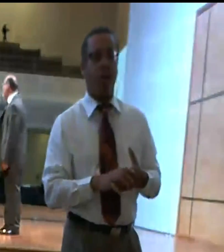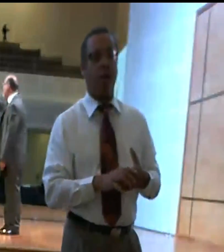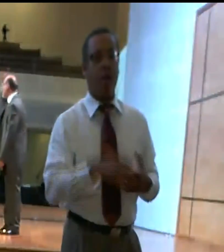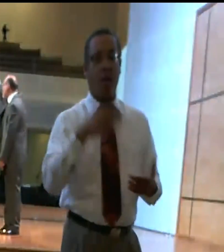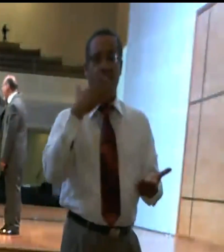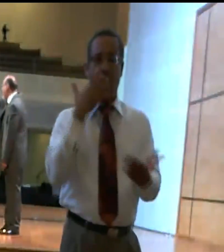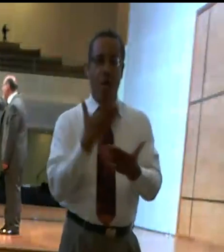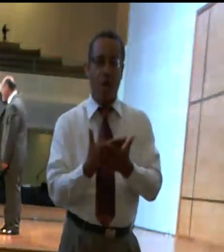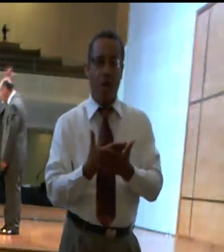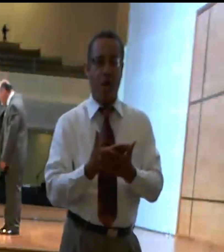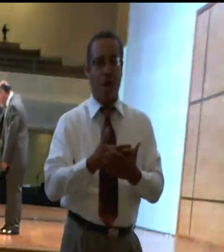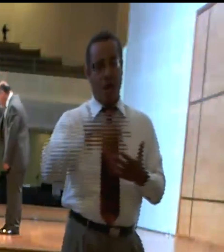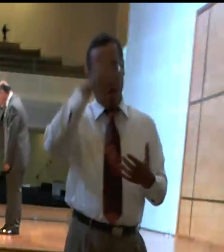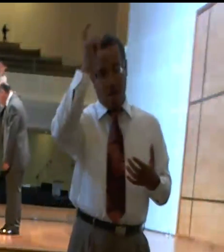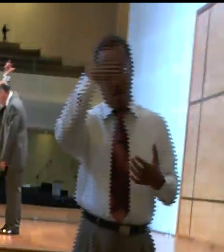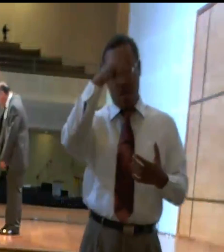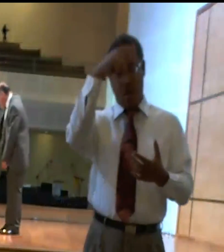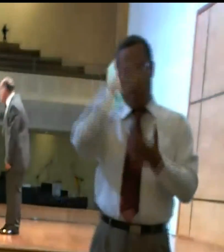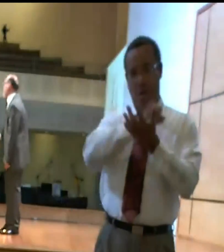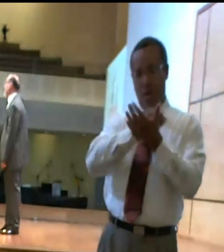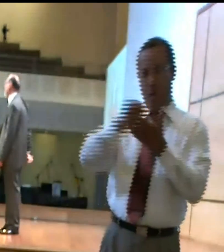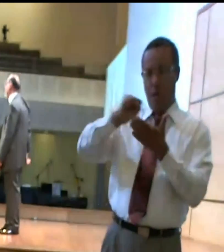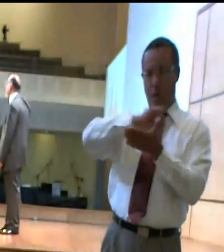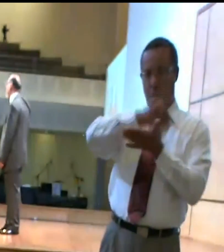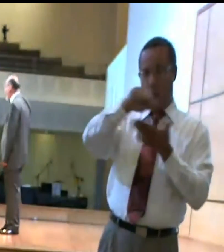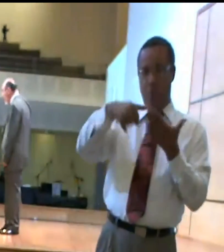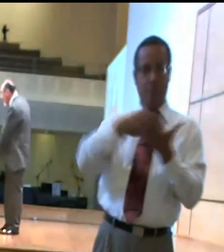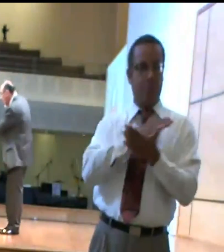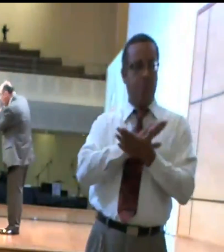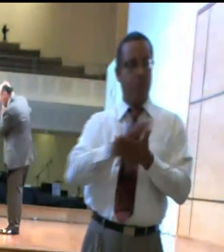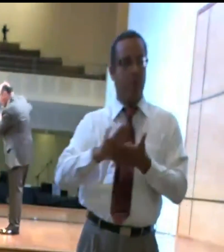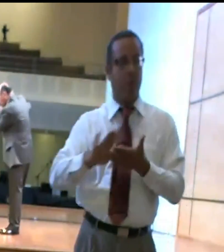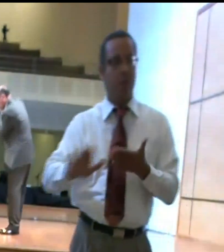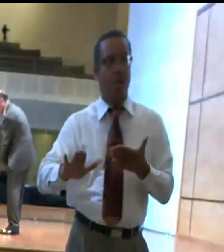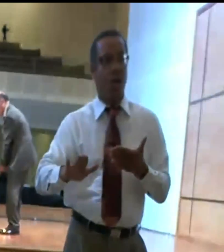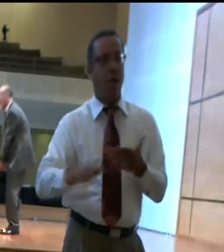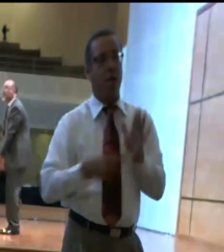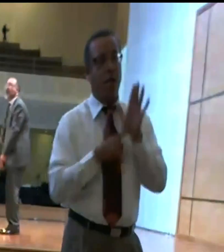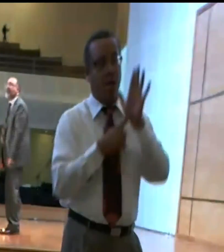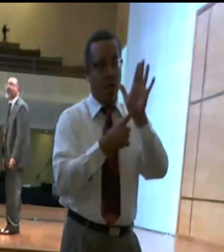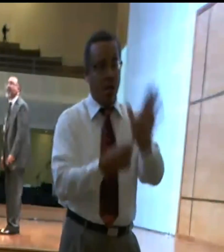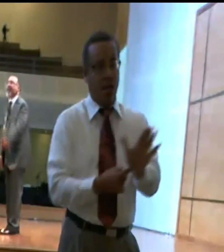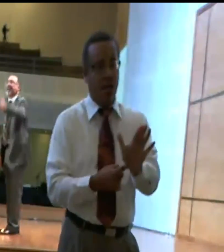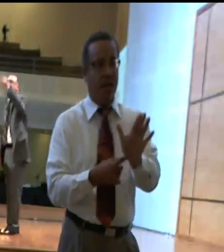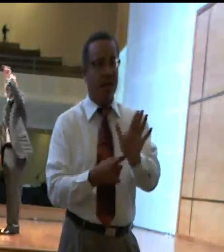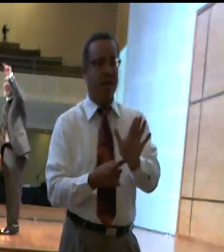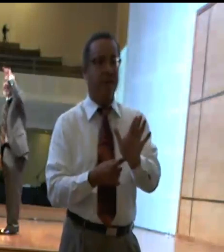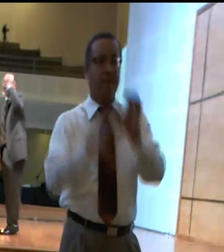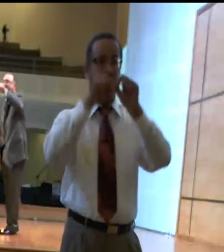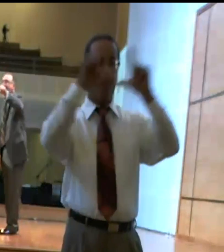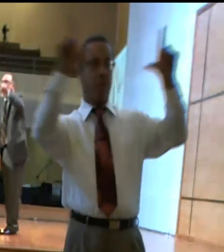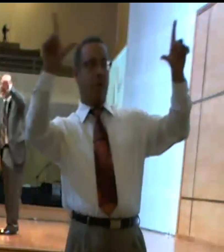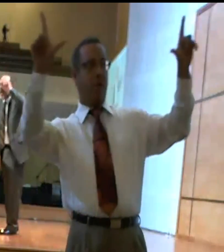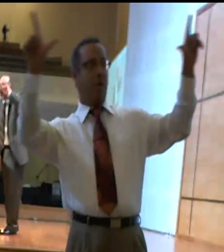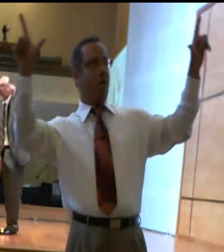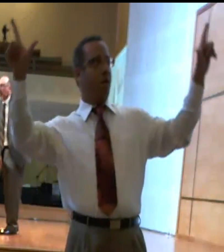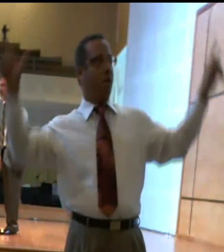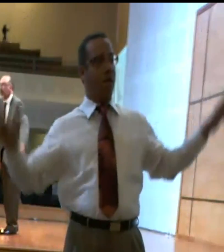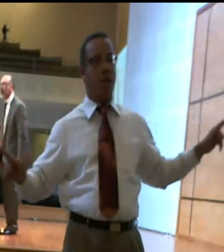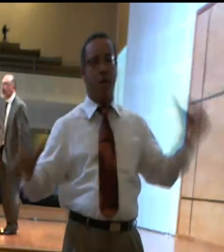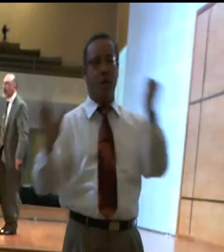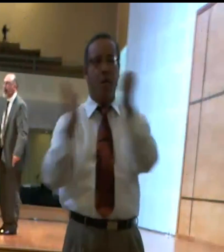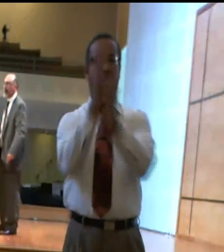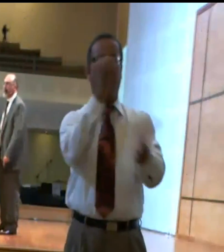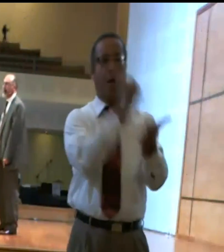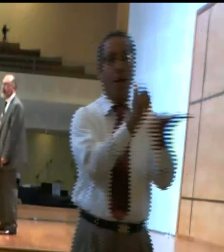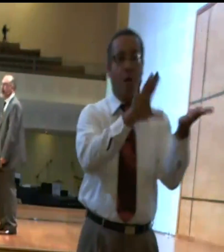Dios bueno, sabio, santo y justo. Porque lo demostró en una forma extraordinaria en la cruz del